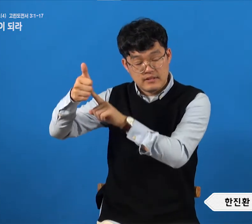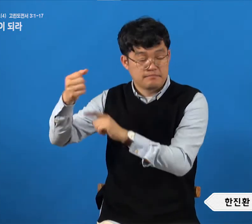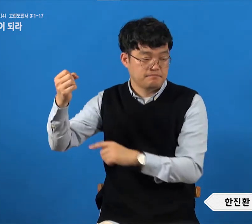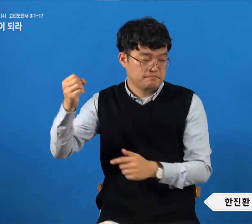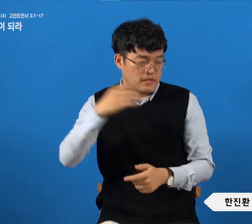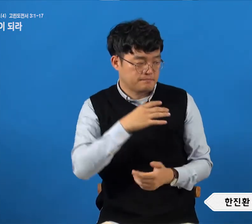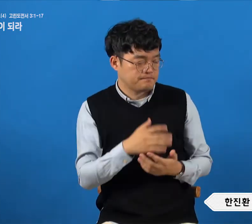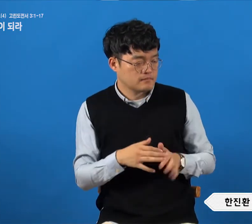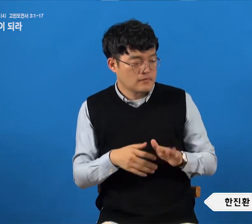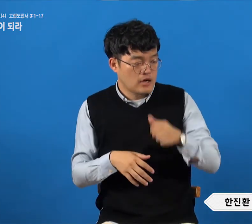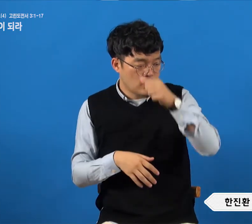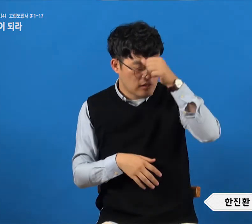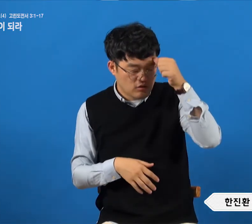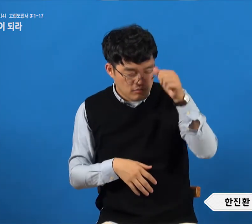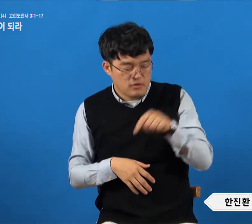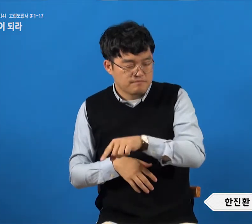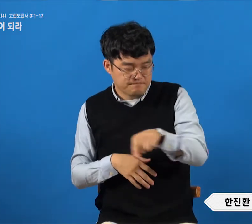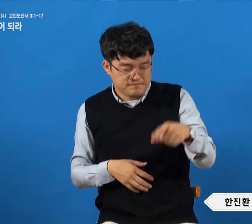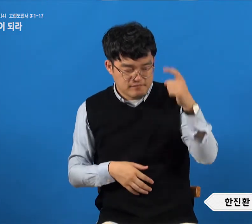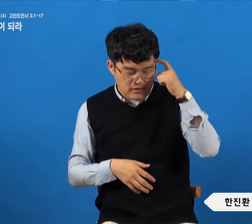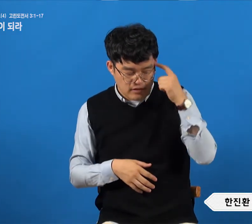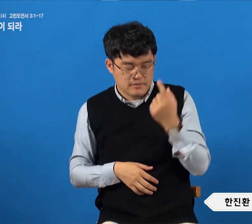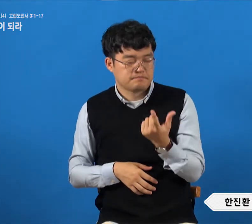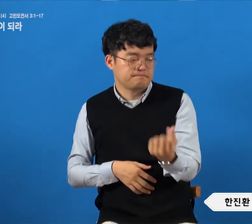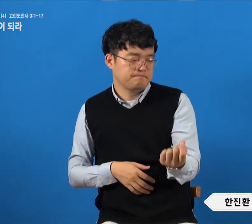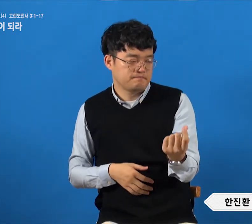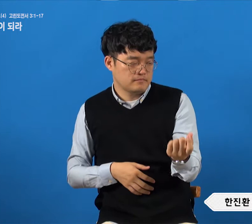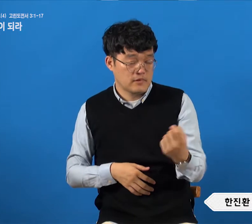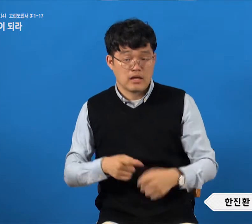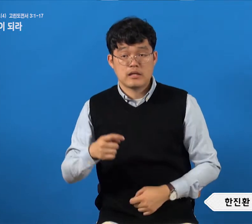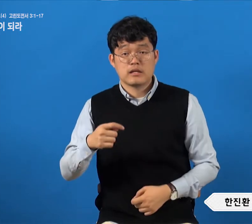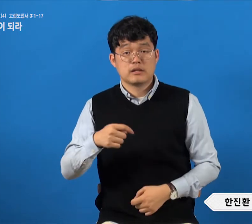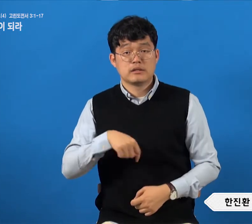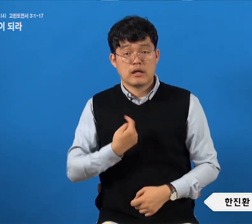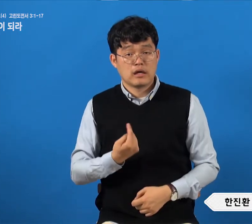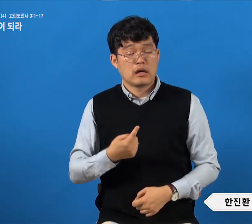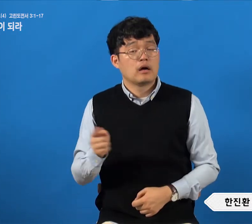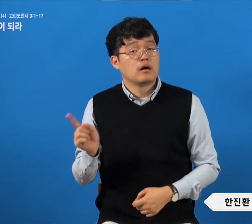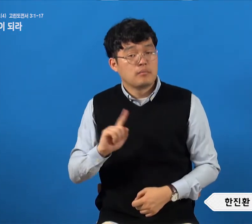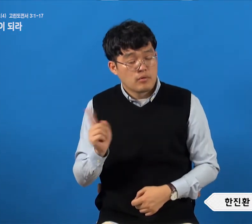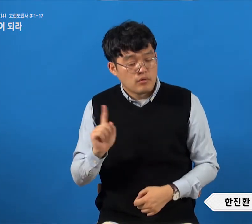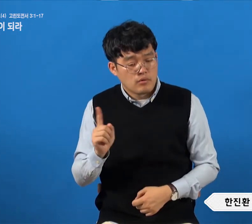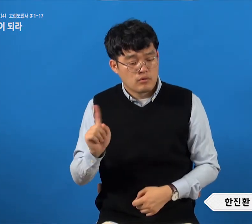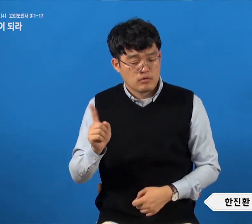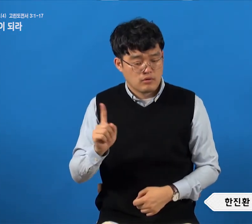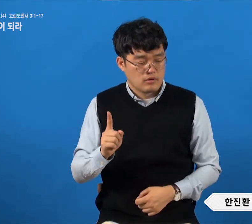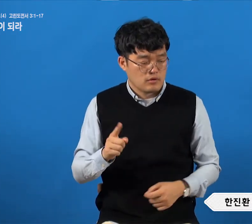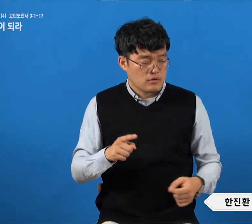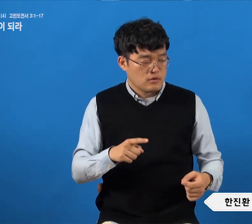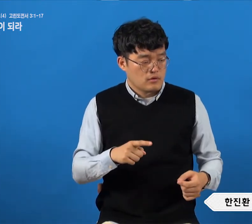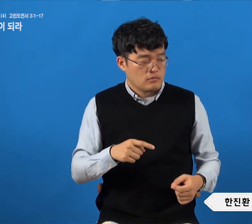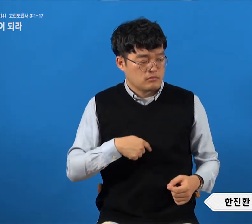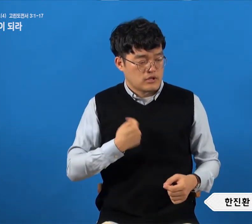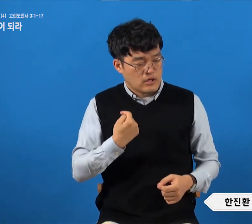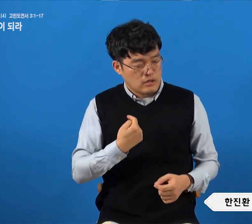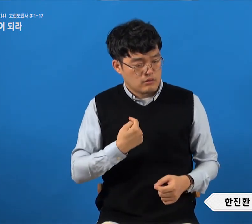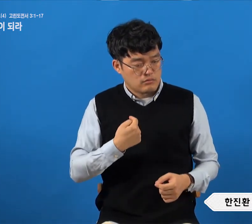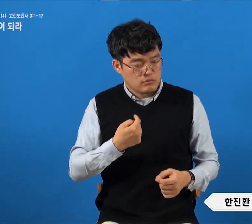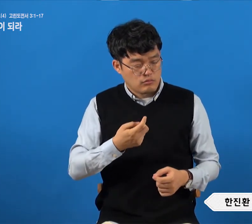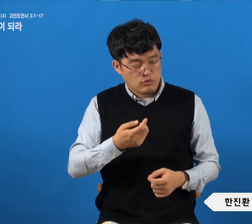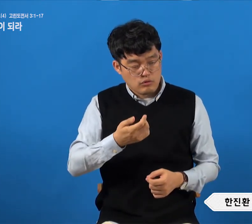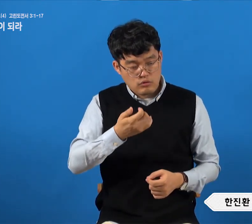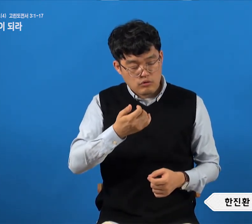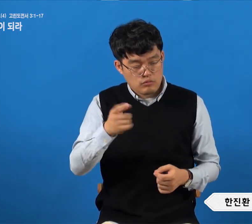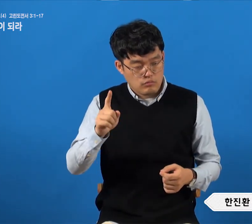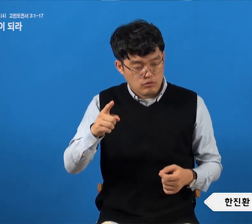이렇게 말을 했습니다. 장로님들 생각이 옳습니다. 자기가 도덕적으로 해서 안 되는 일은 남에게 가르쳐서도